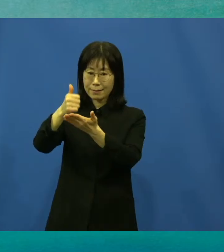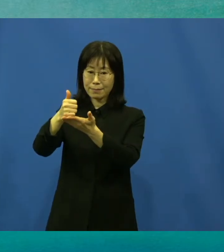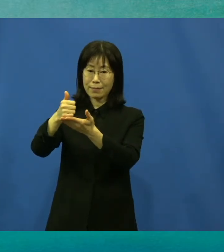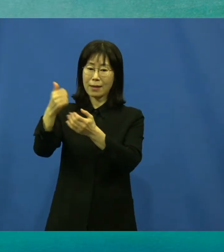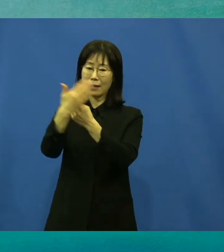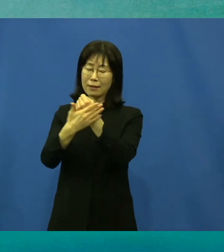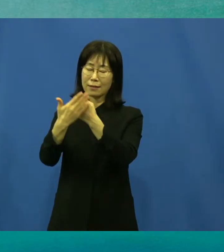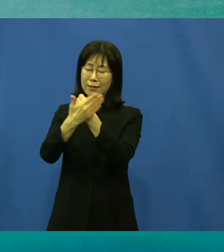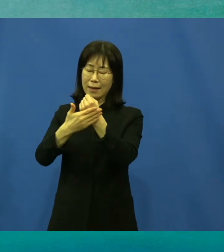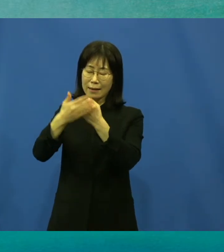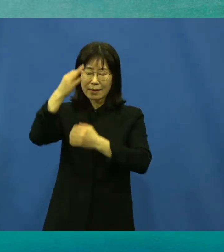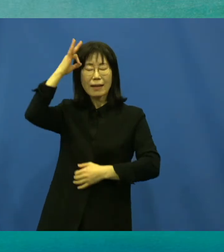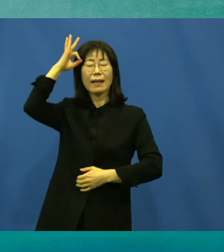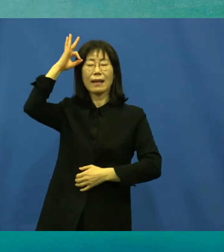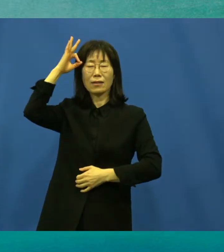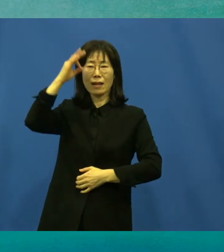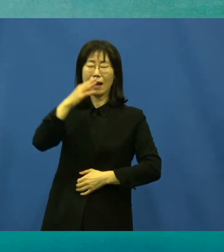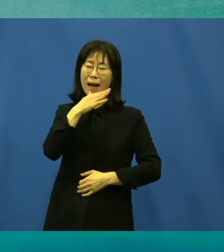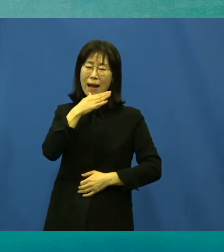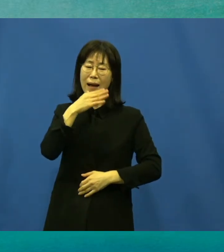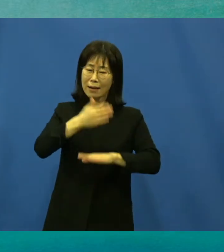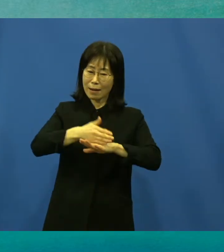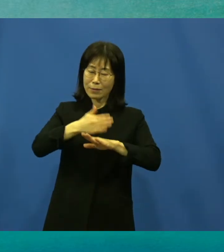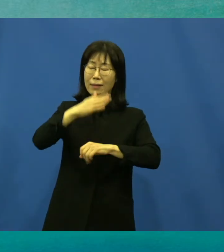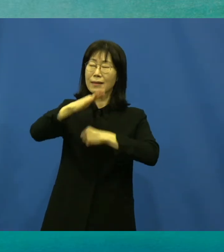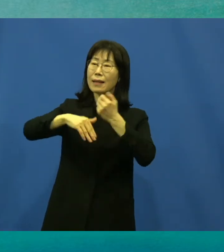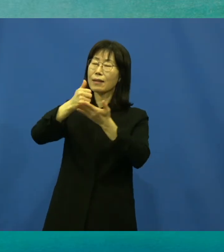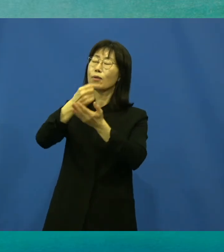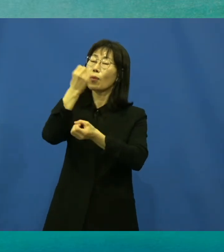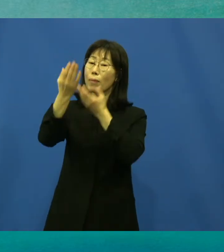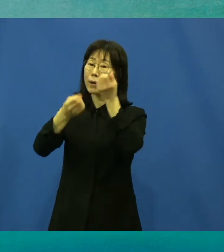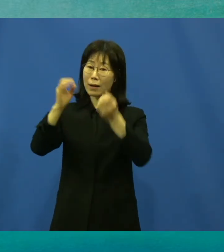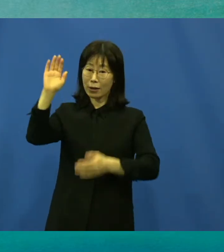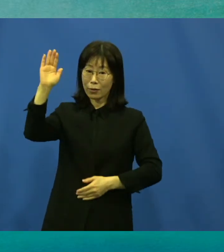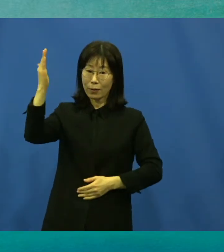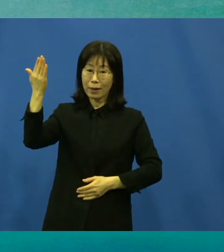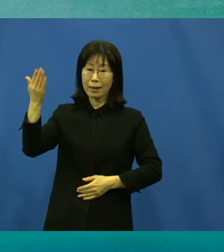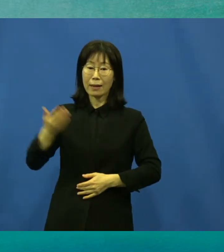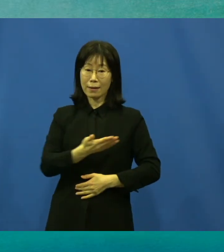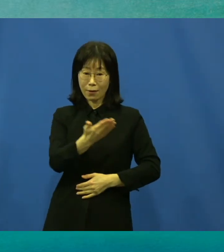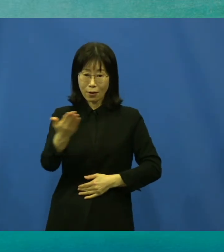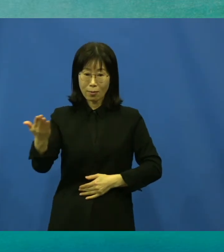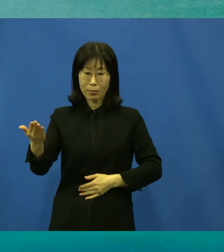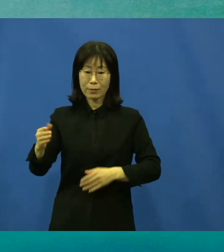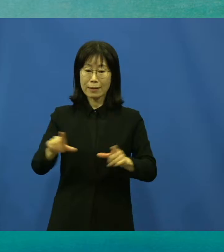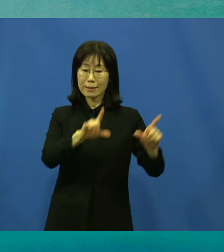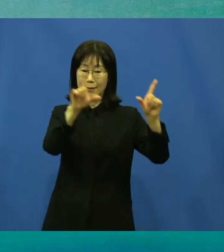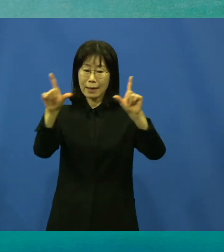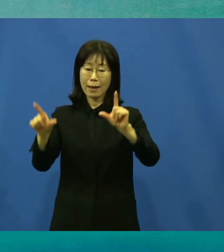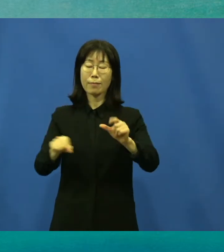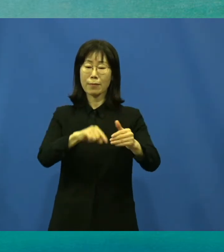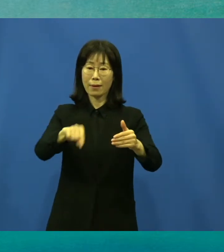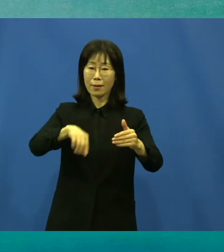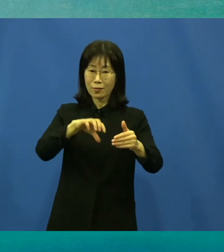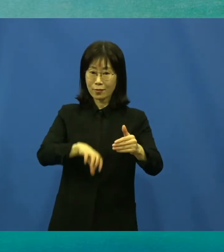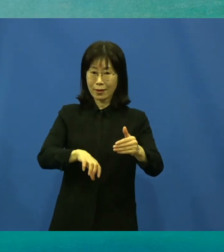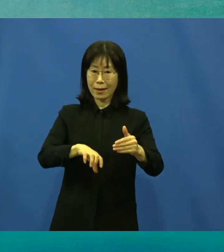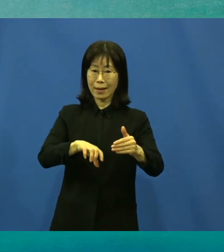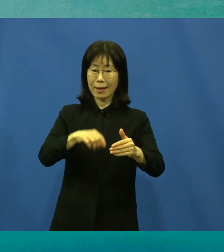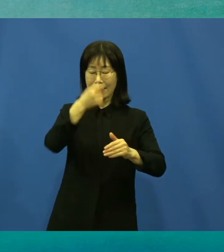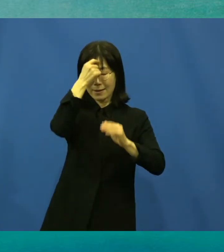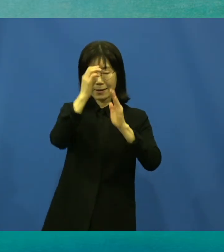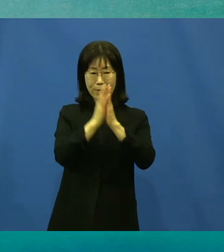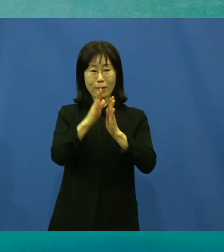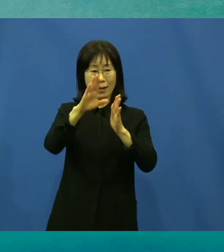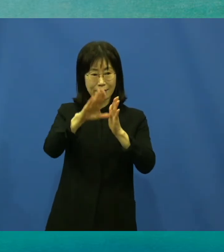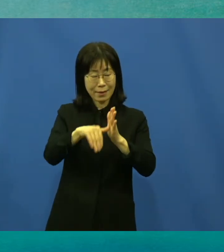감사인 것이죠. 사랑하는 성도 여러분, 오늘 여러분들의 삶 속에 이 감사가 기도 속에